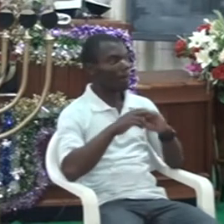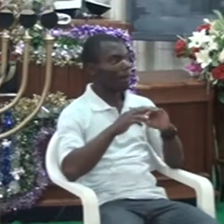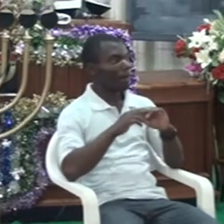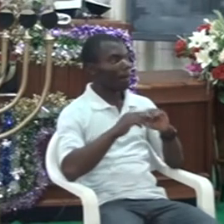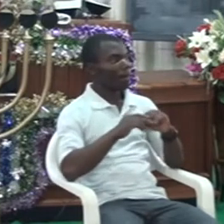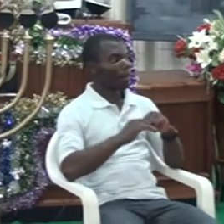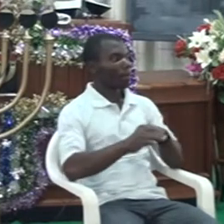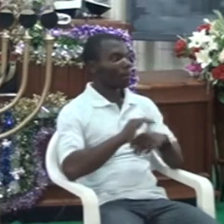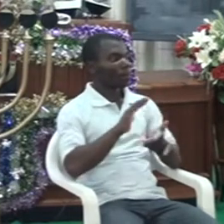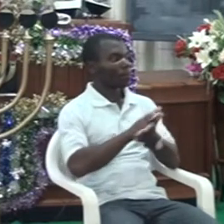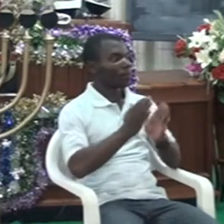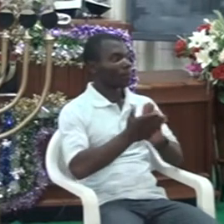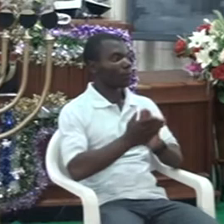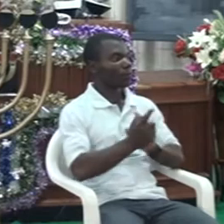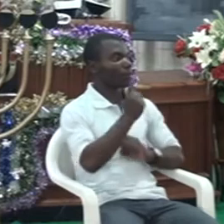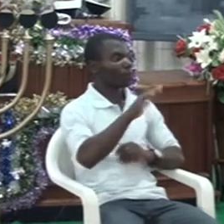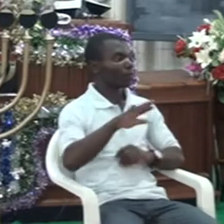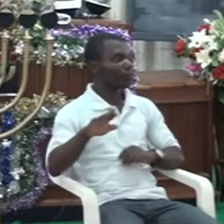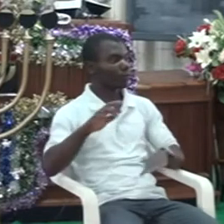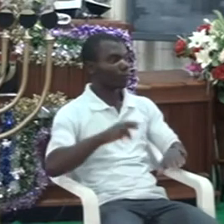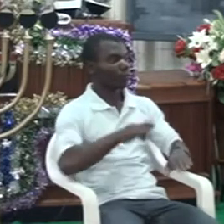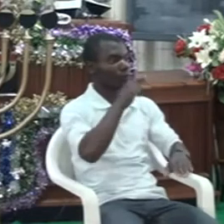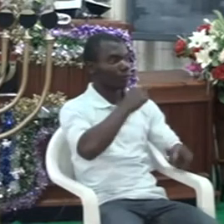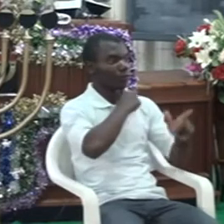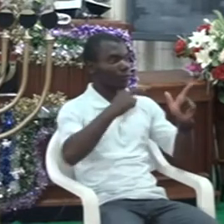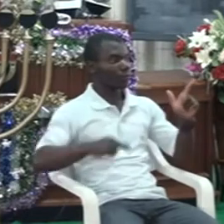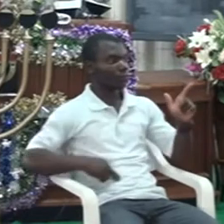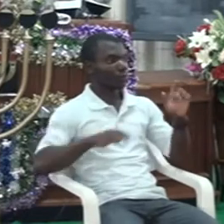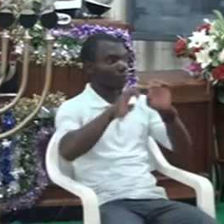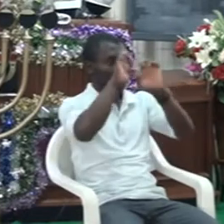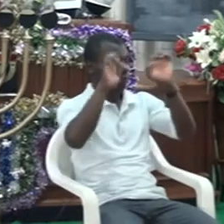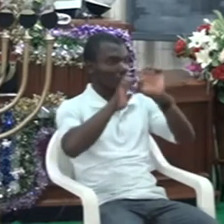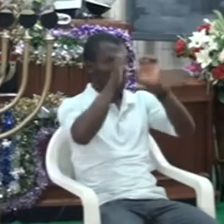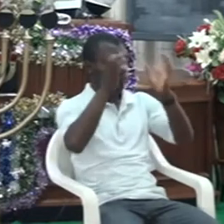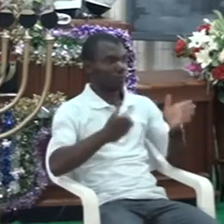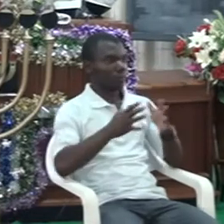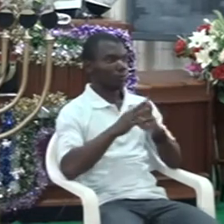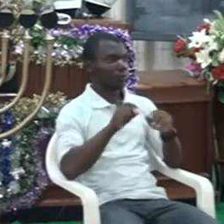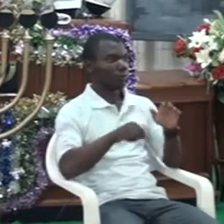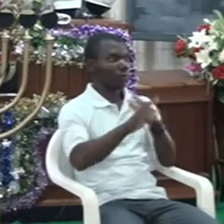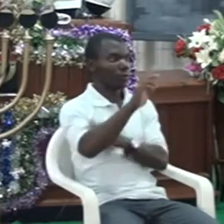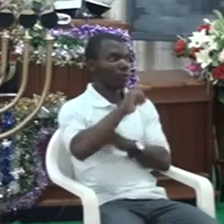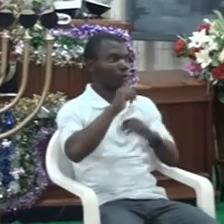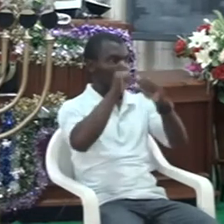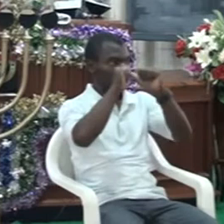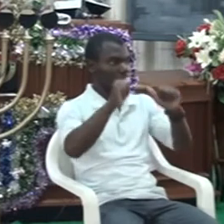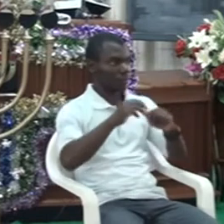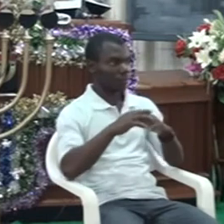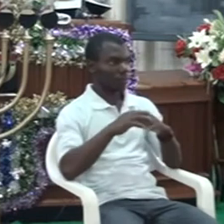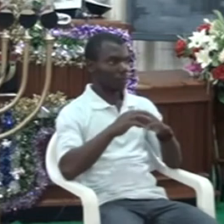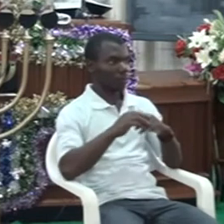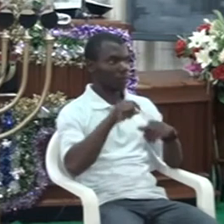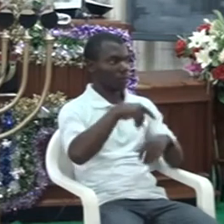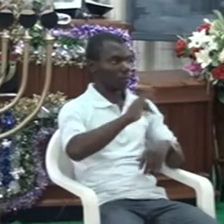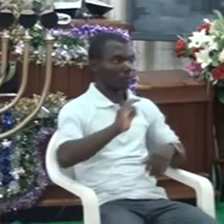Kwa mtoto wa mfalme wa milele. Être enfant du roi éternel. Mungu wetu abarikiwe. Que notre Dieu soit